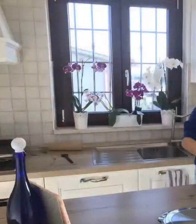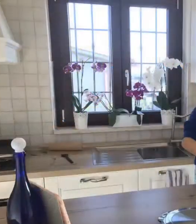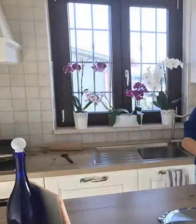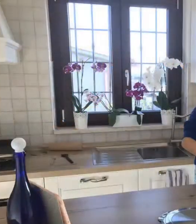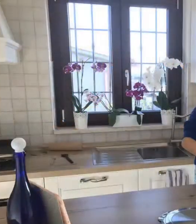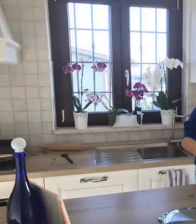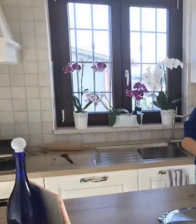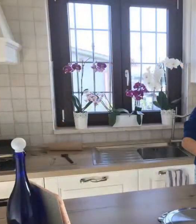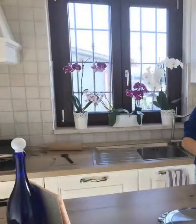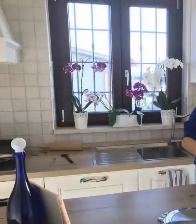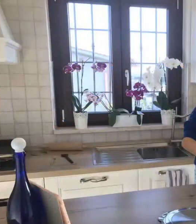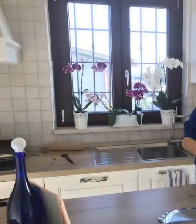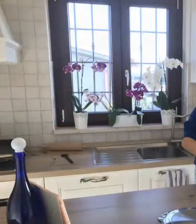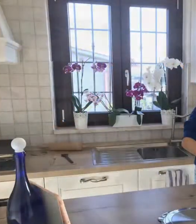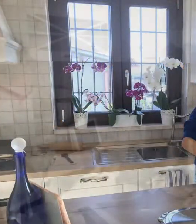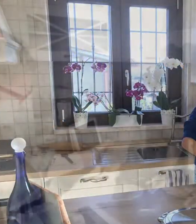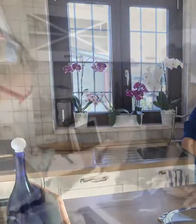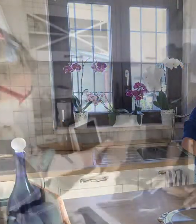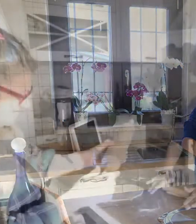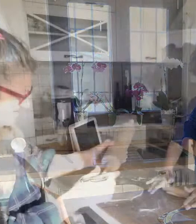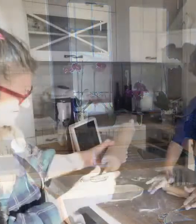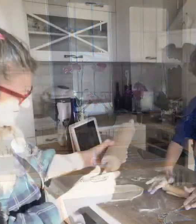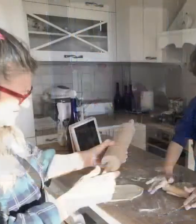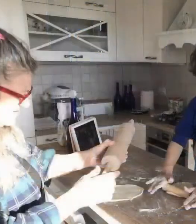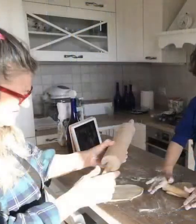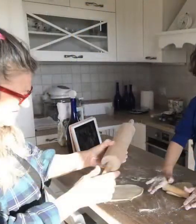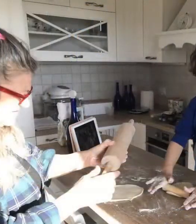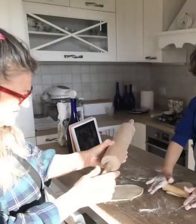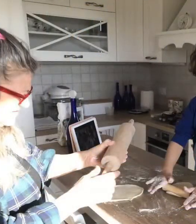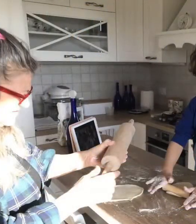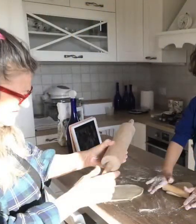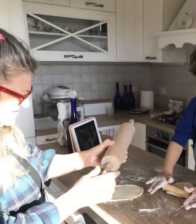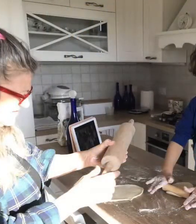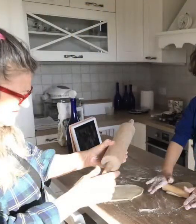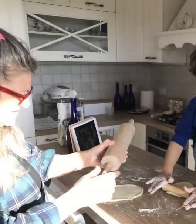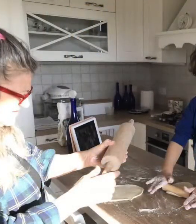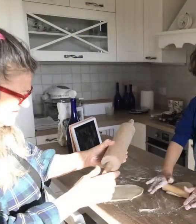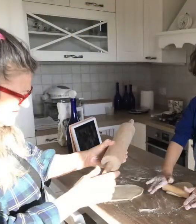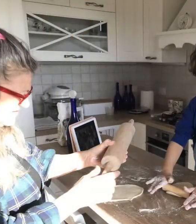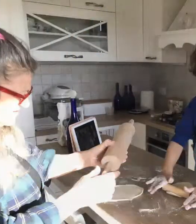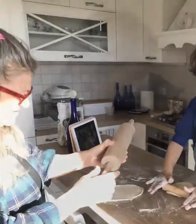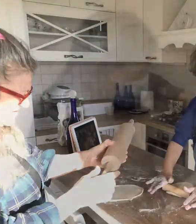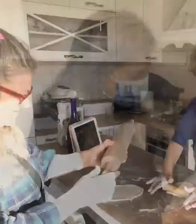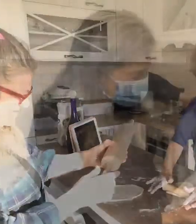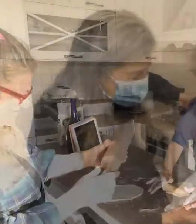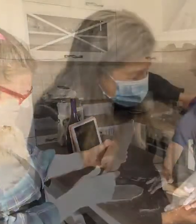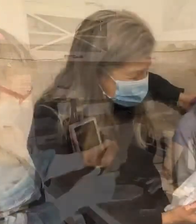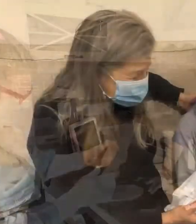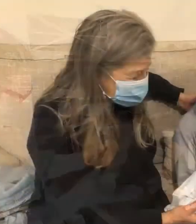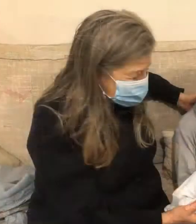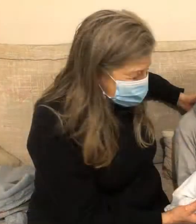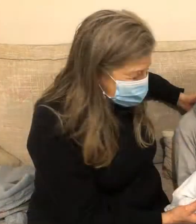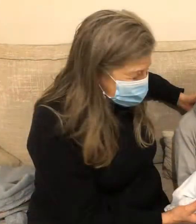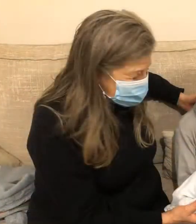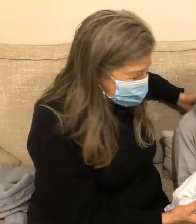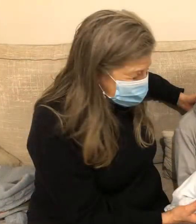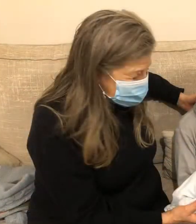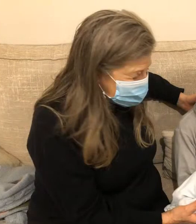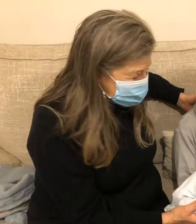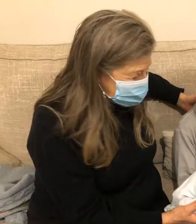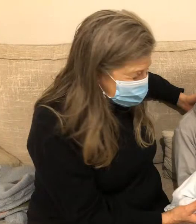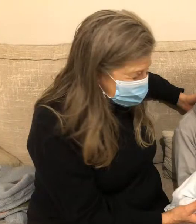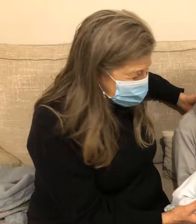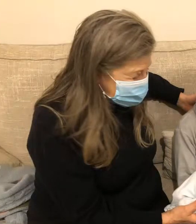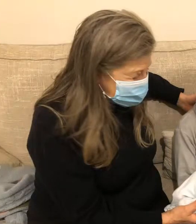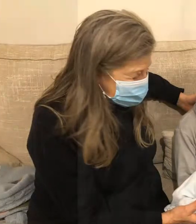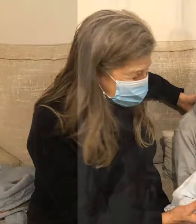amore hai per noi era dietro l'angolo il